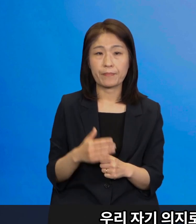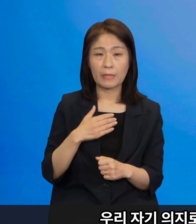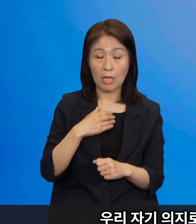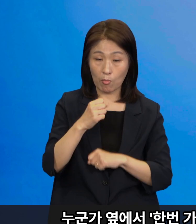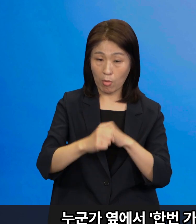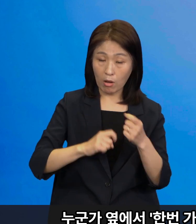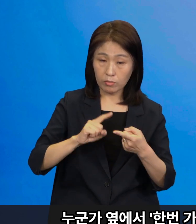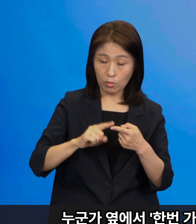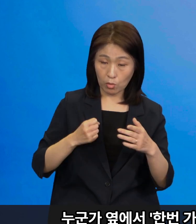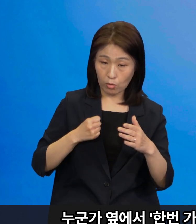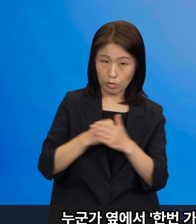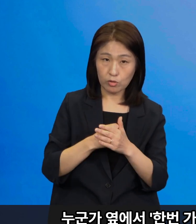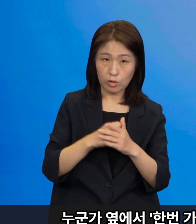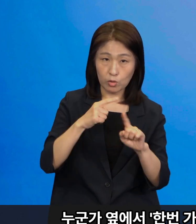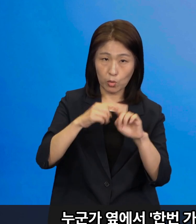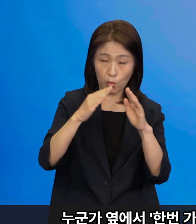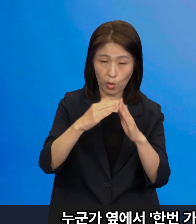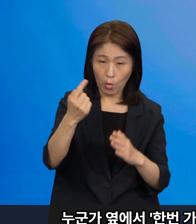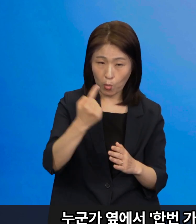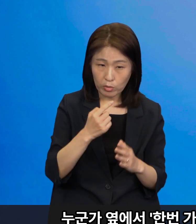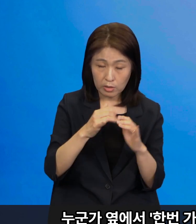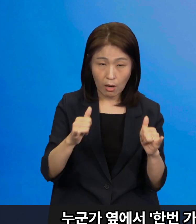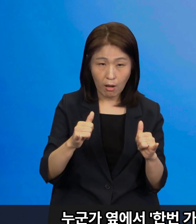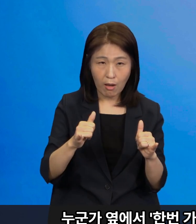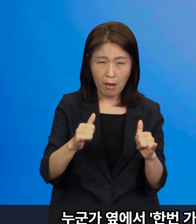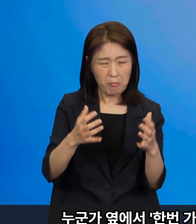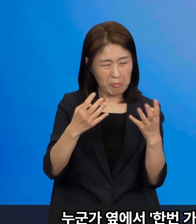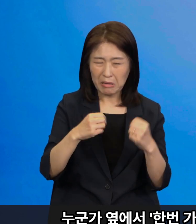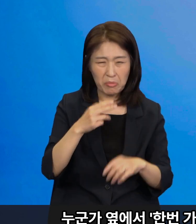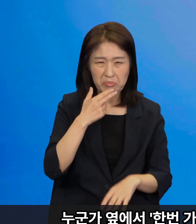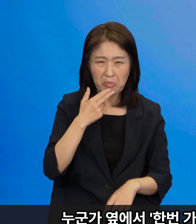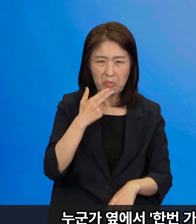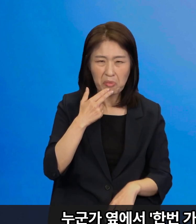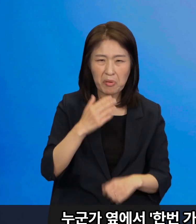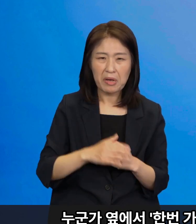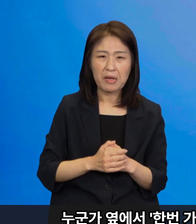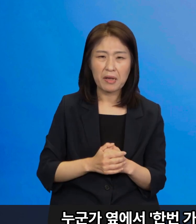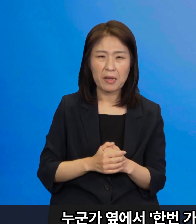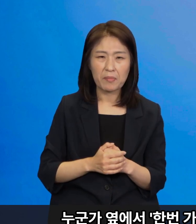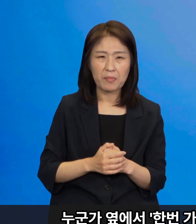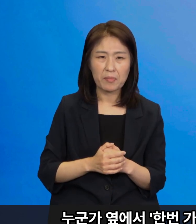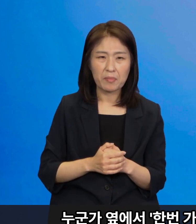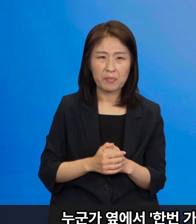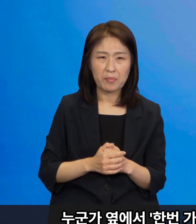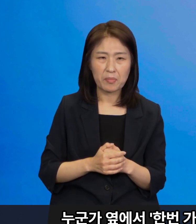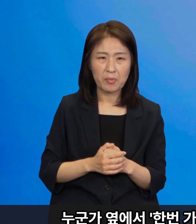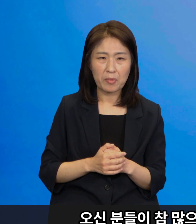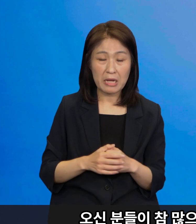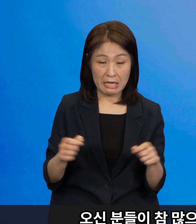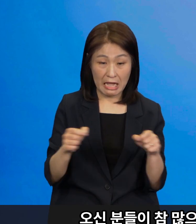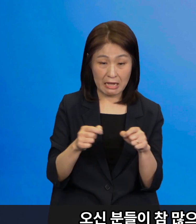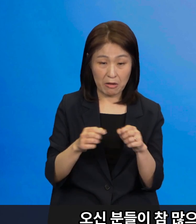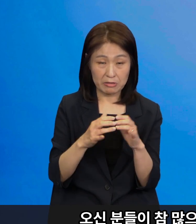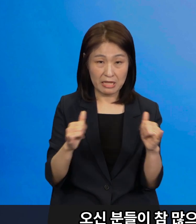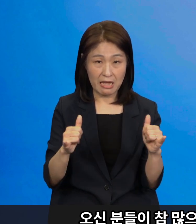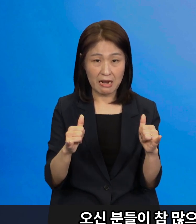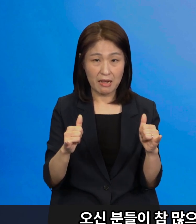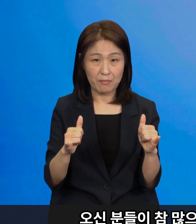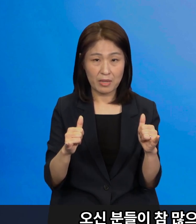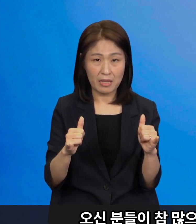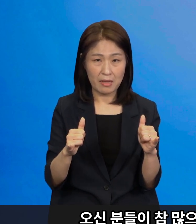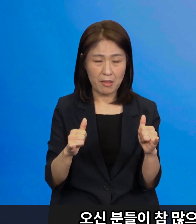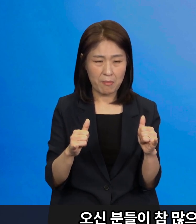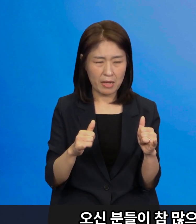없으실 거예요. 누군가 옆에서 한번 가자, 한번 복음 한번 들어봐 라고 해서 오신 분들이 참 많으실